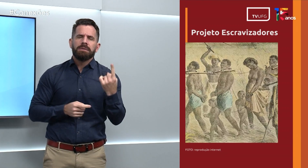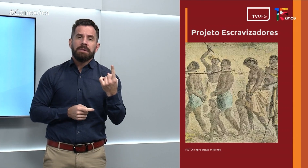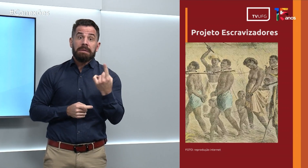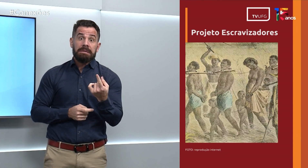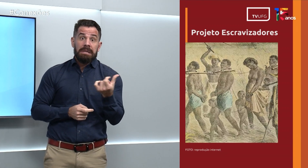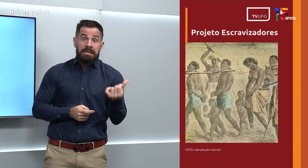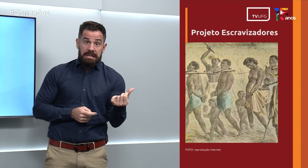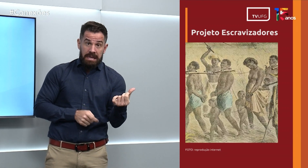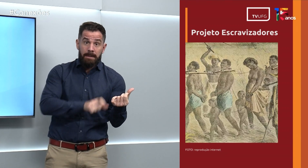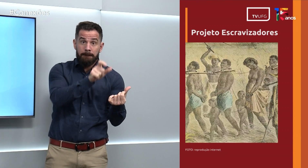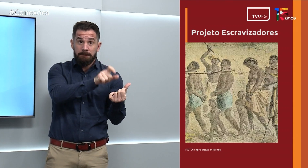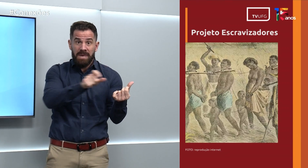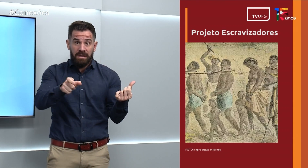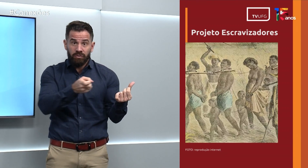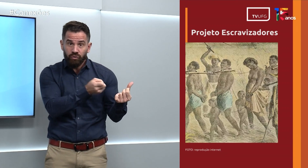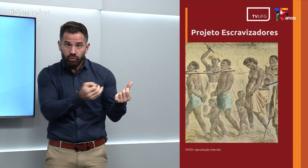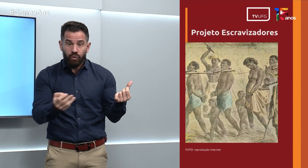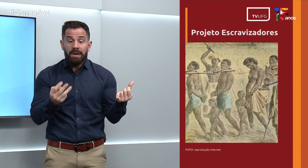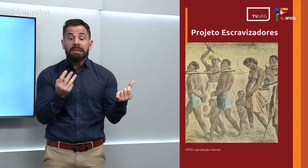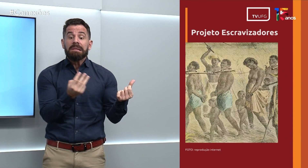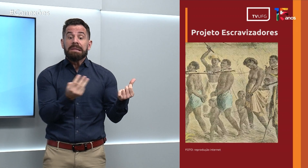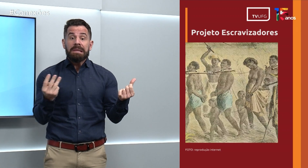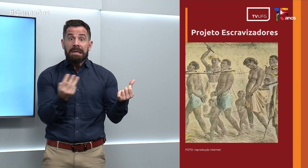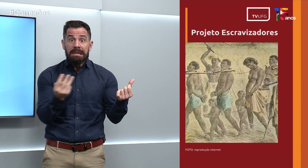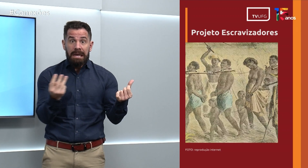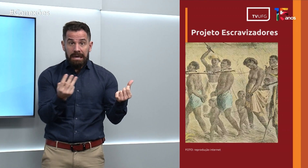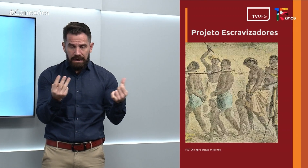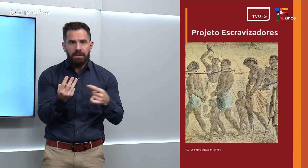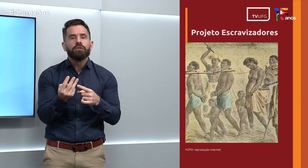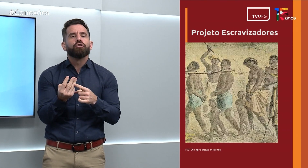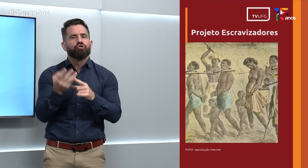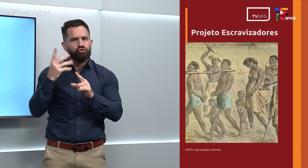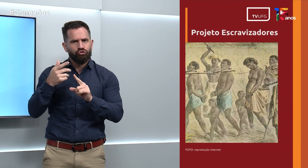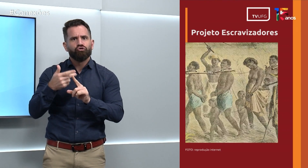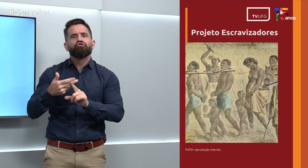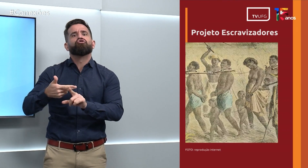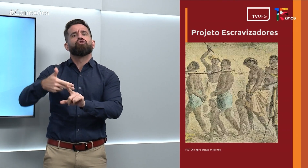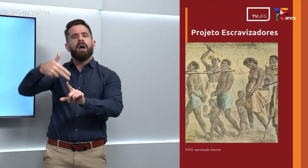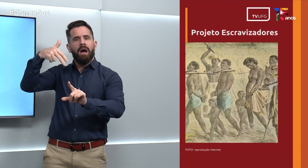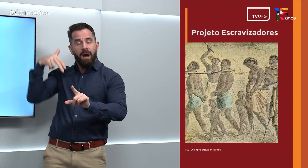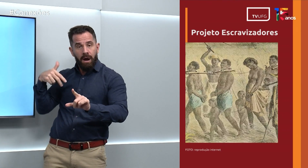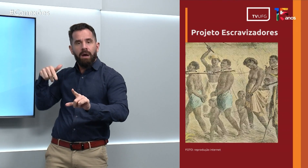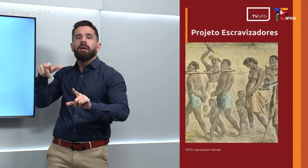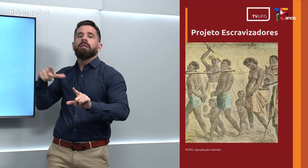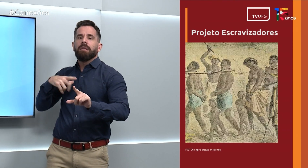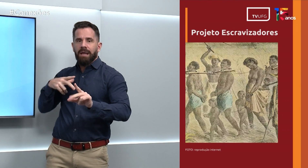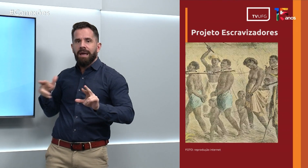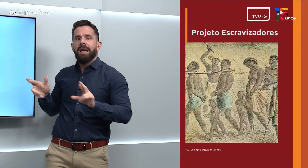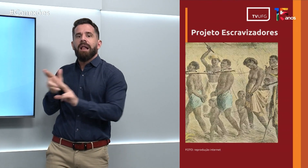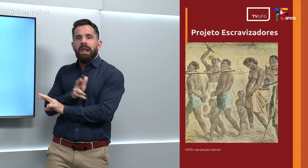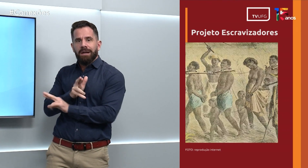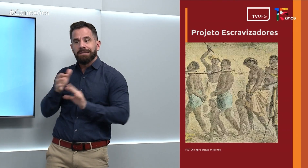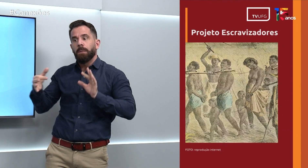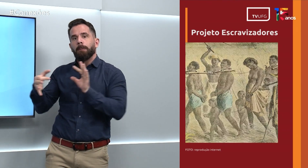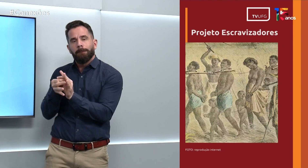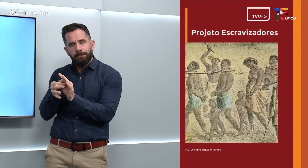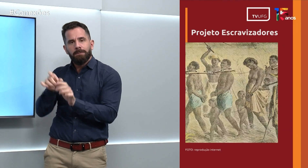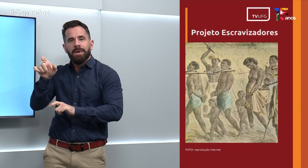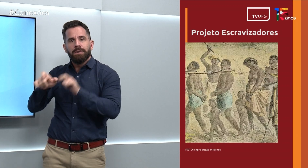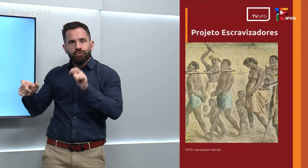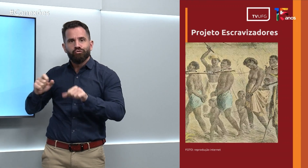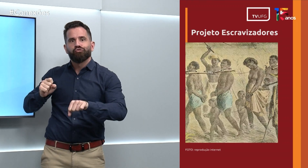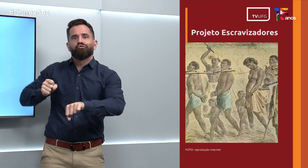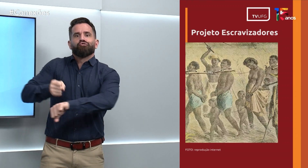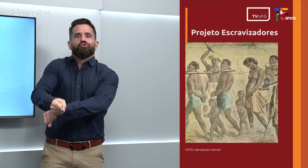investigados, ao menos 33 teriam antepassados que tiveram relação com pessoas